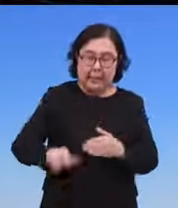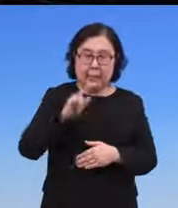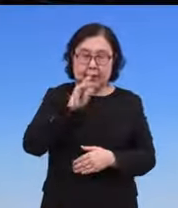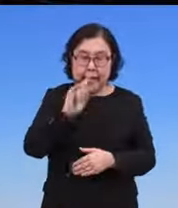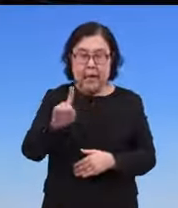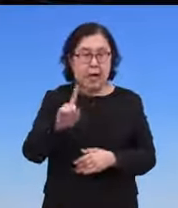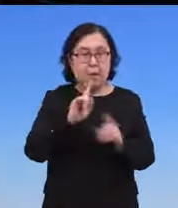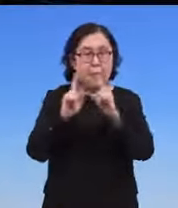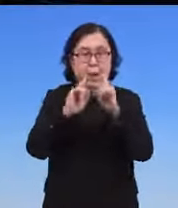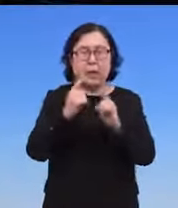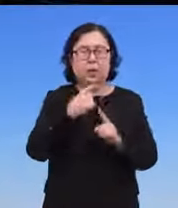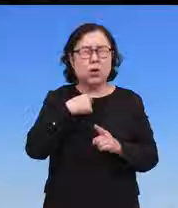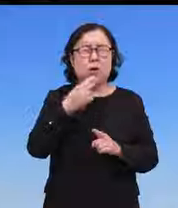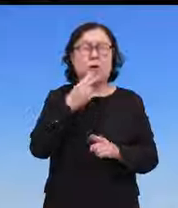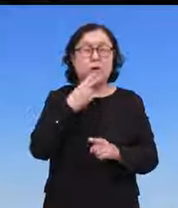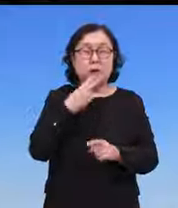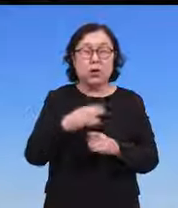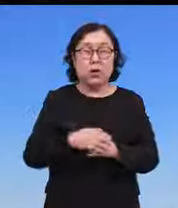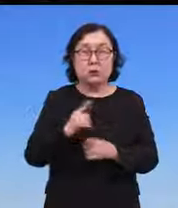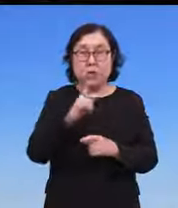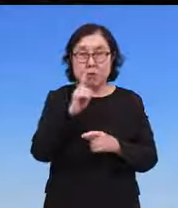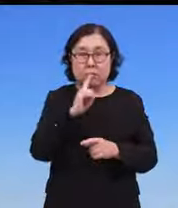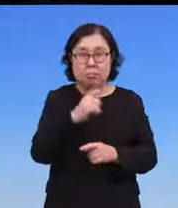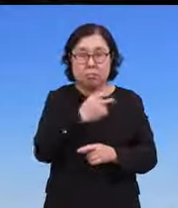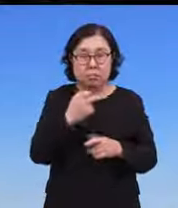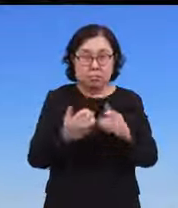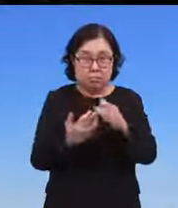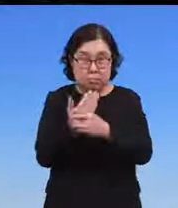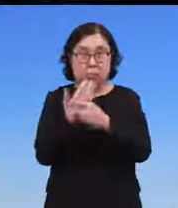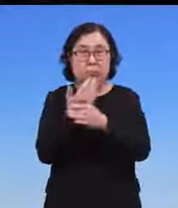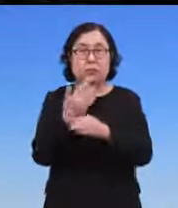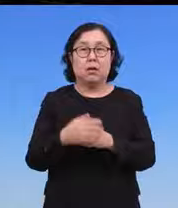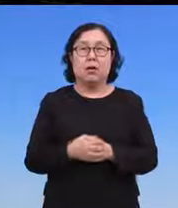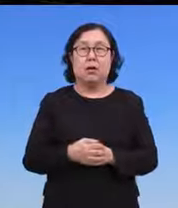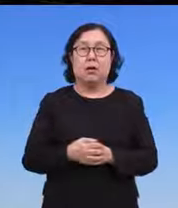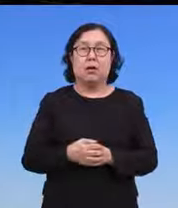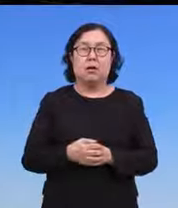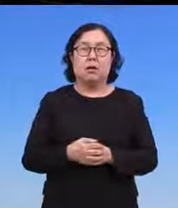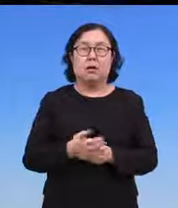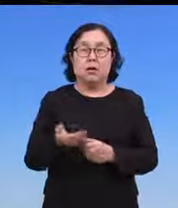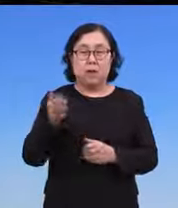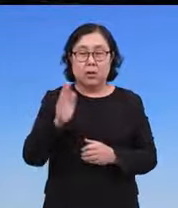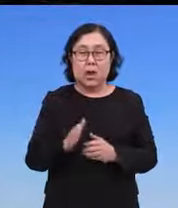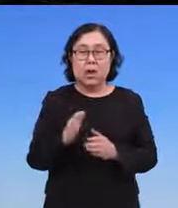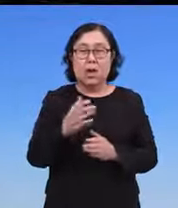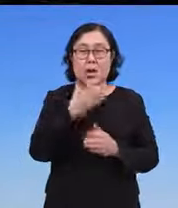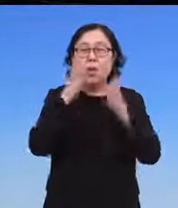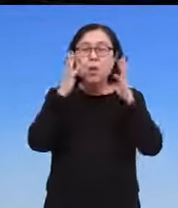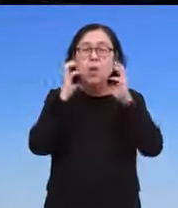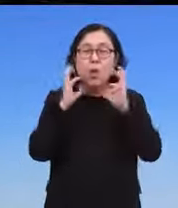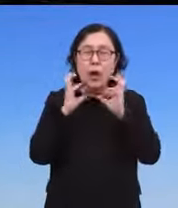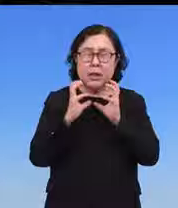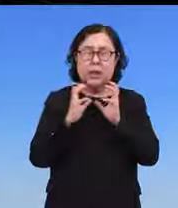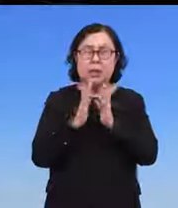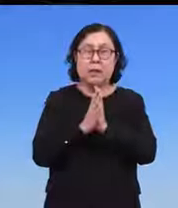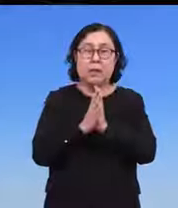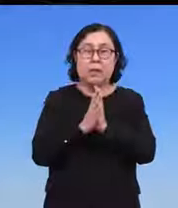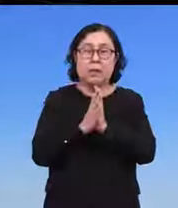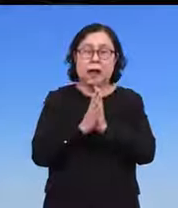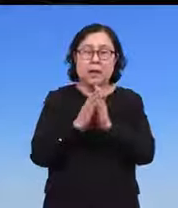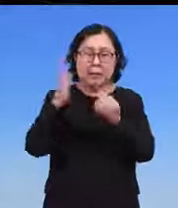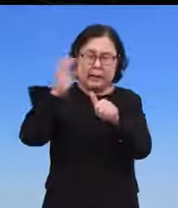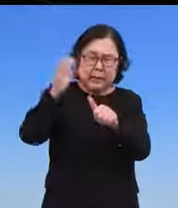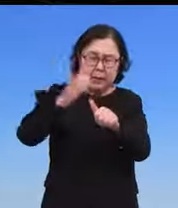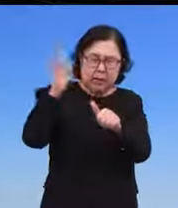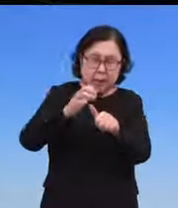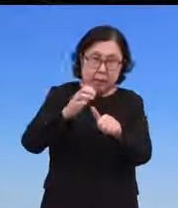한 번도 없습니다. 바로 맞아 죽어요. 세례 요한은 지금 바로 직격탄을 날렸는데 이것도